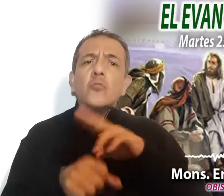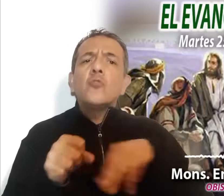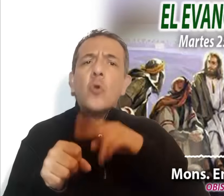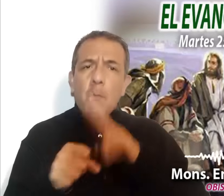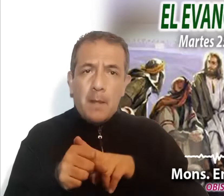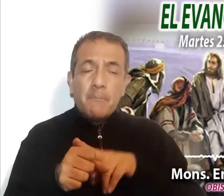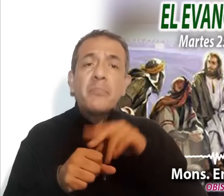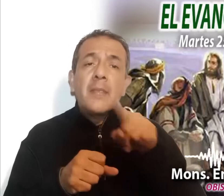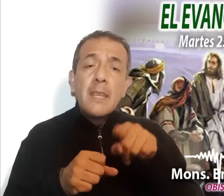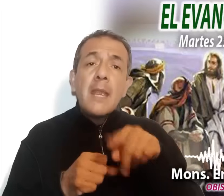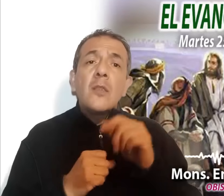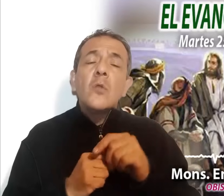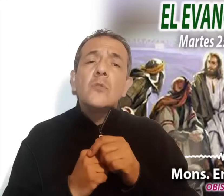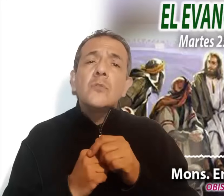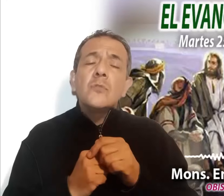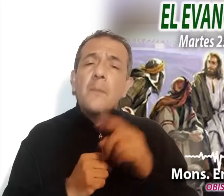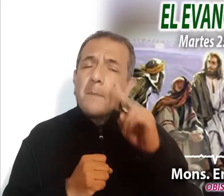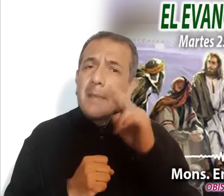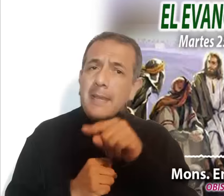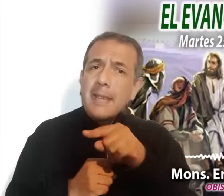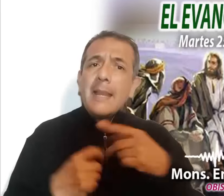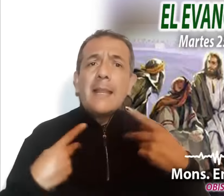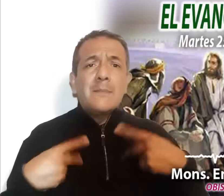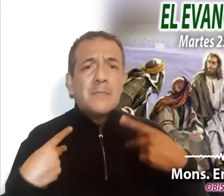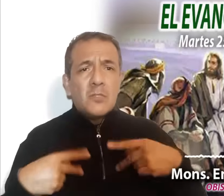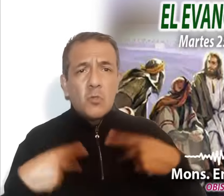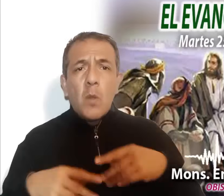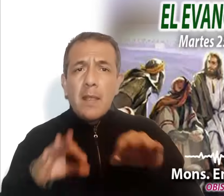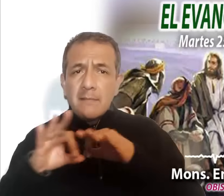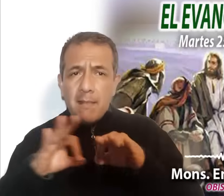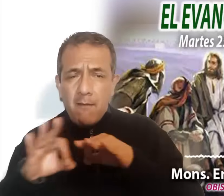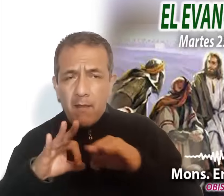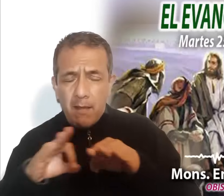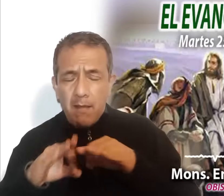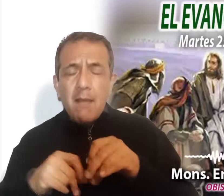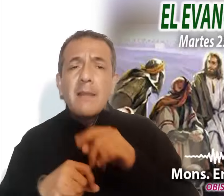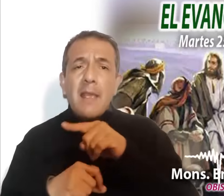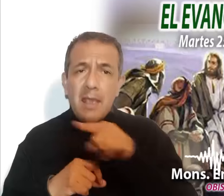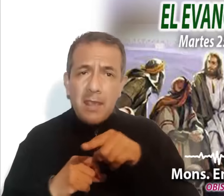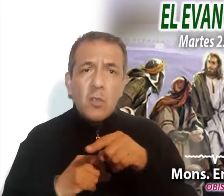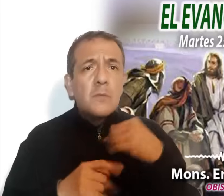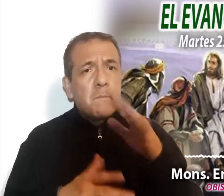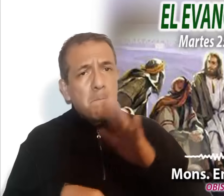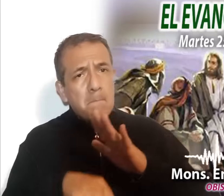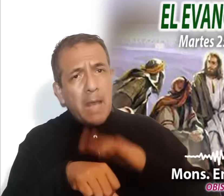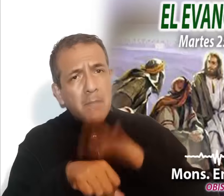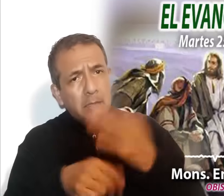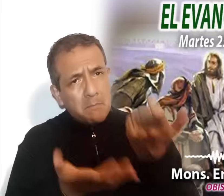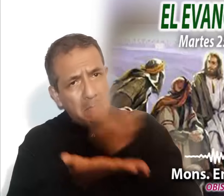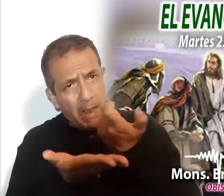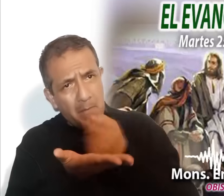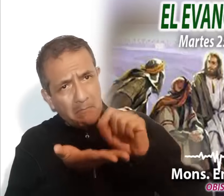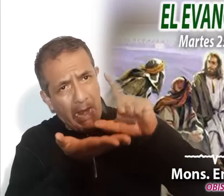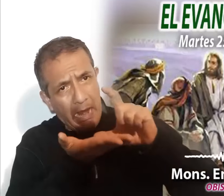los trabajadores, que según ellos cada día exigen un sueldo mayor y trabajan poco. En un